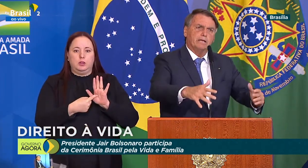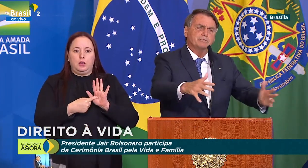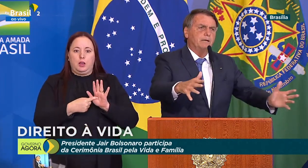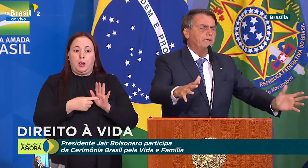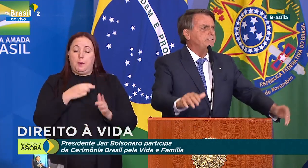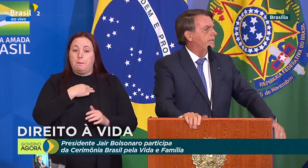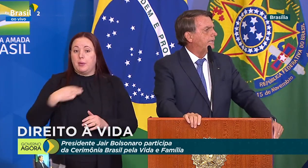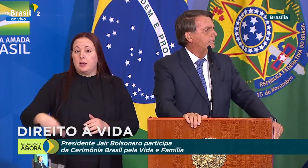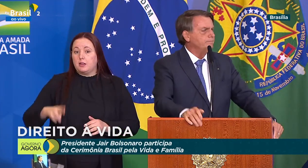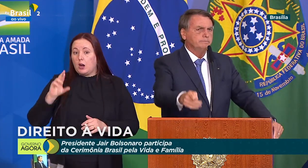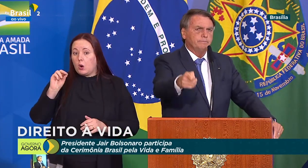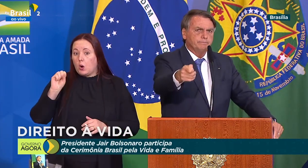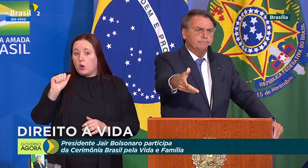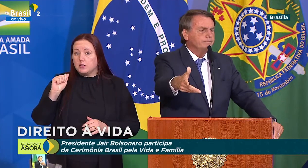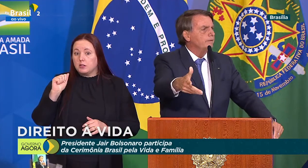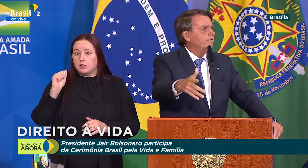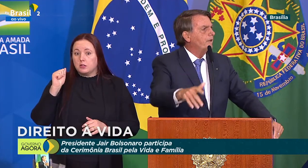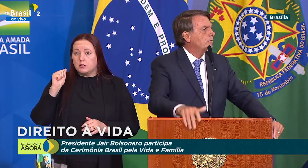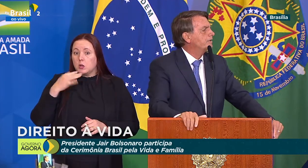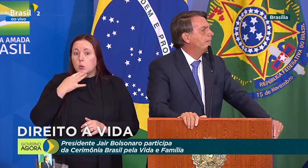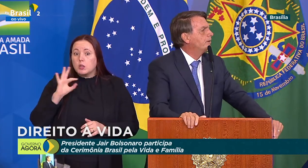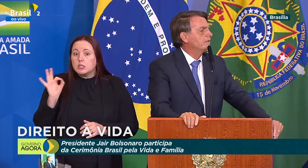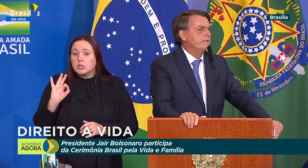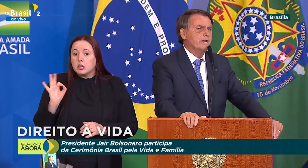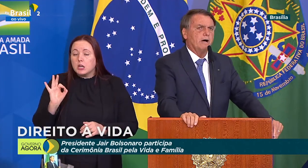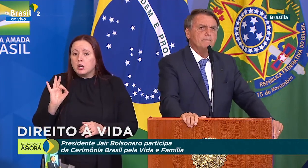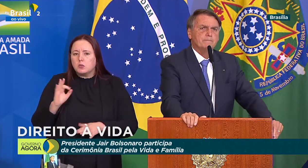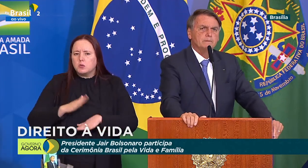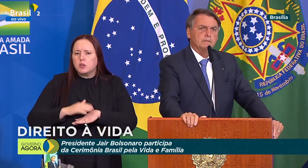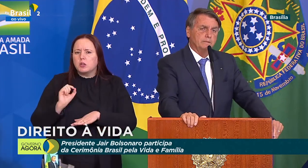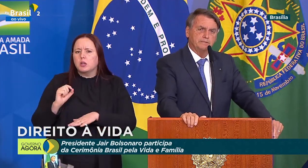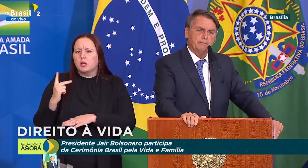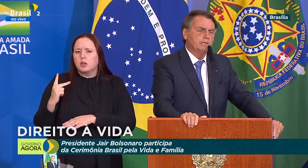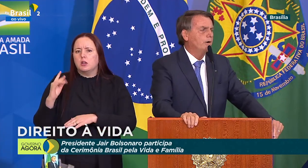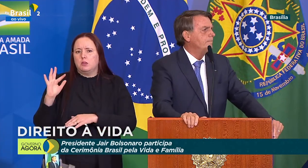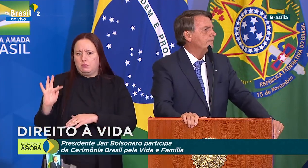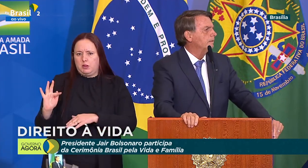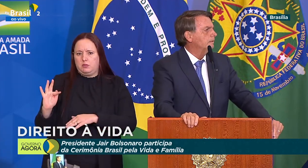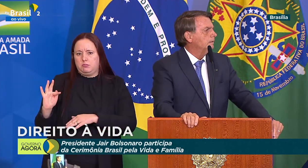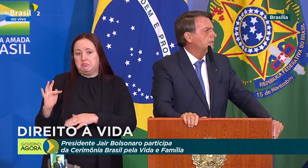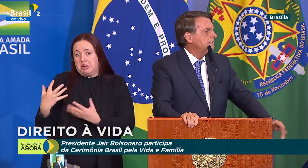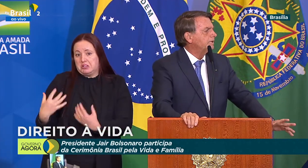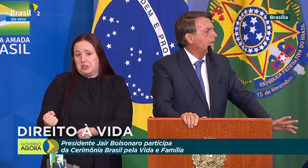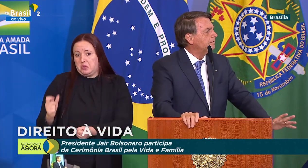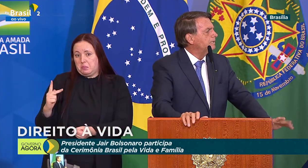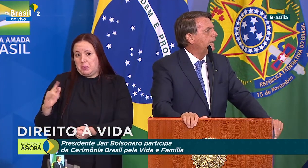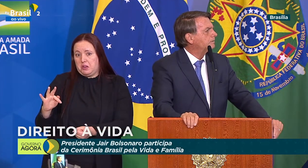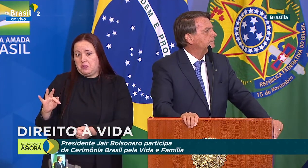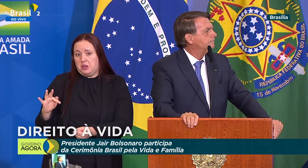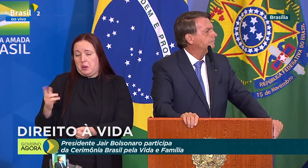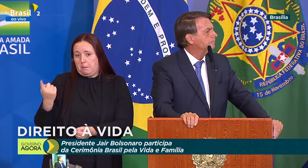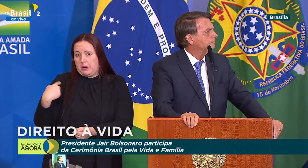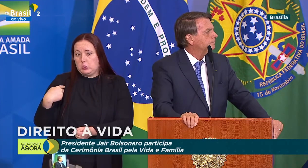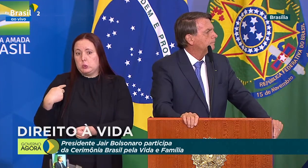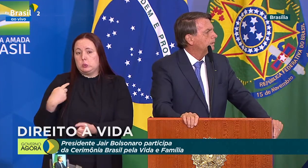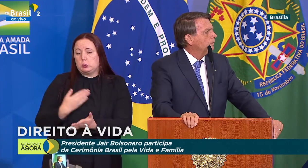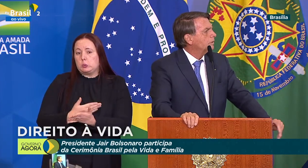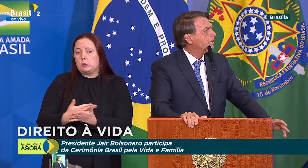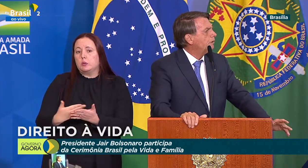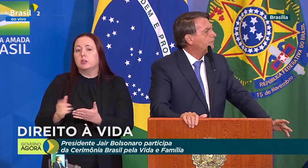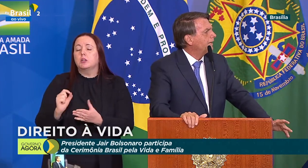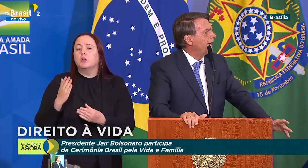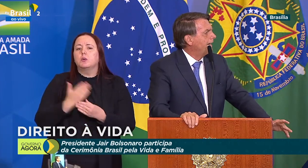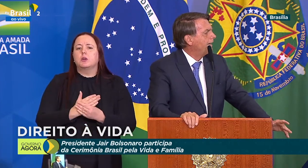menina falta vem que não sabia de nada fez com que a polícia federal determinou que estava assim quieto